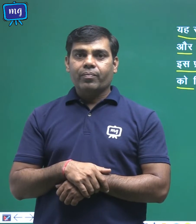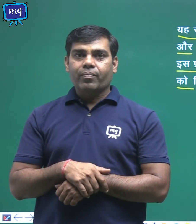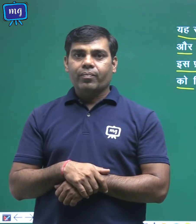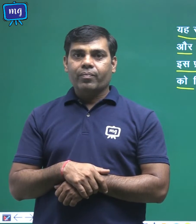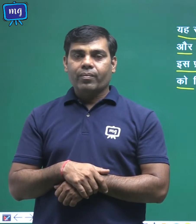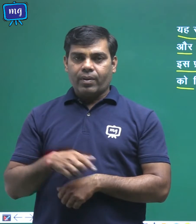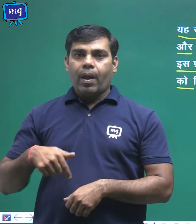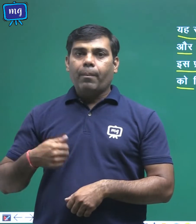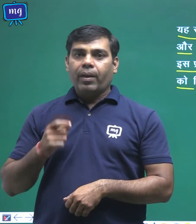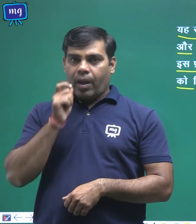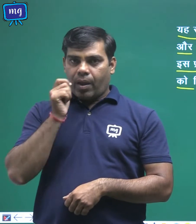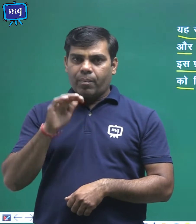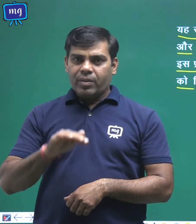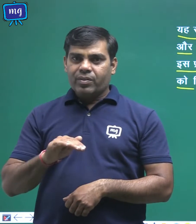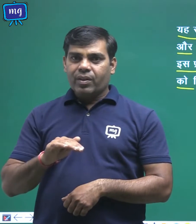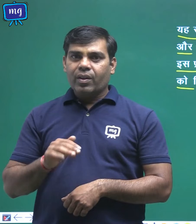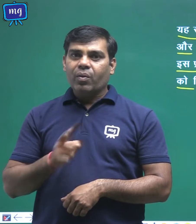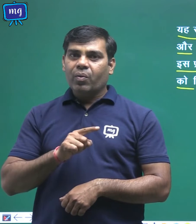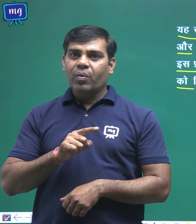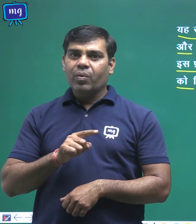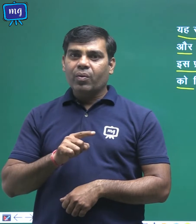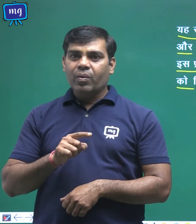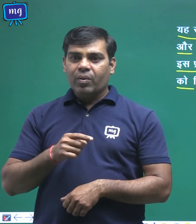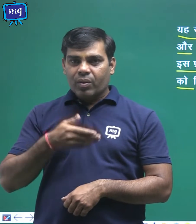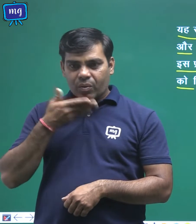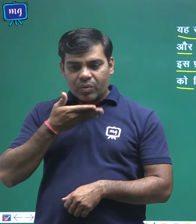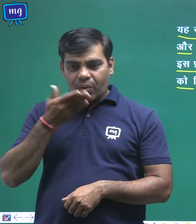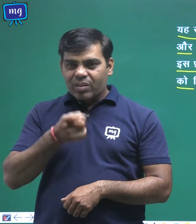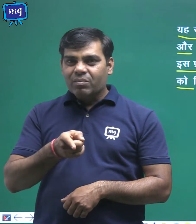अपने बच्चे को समझा रहा है।